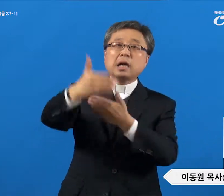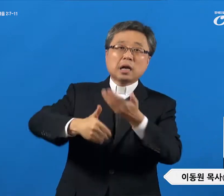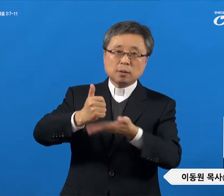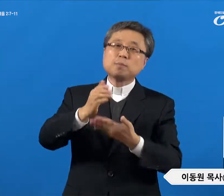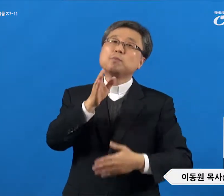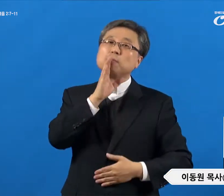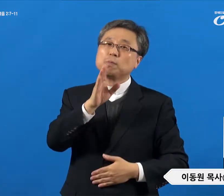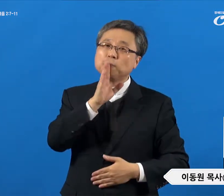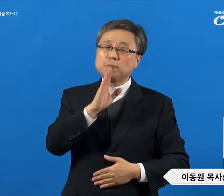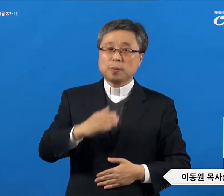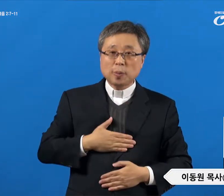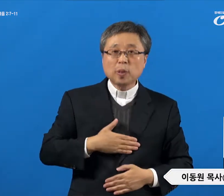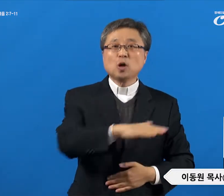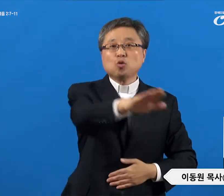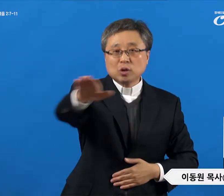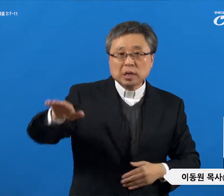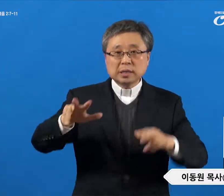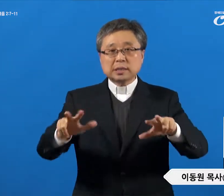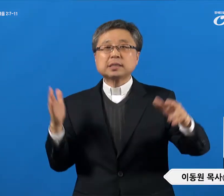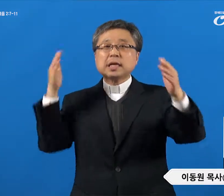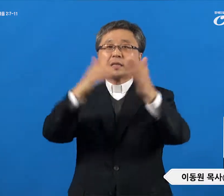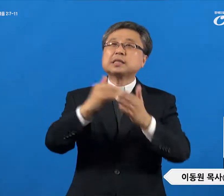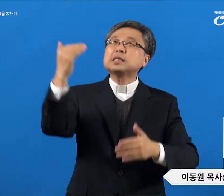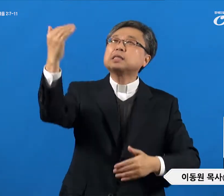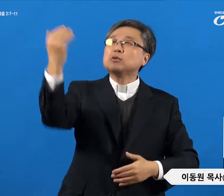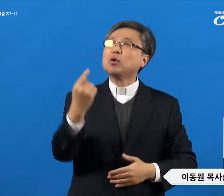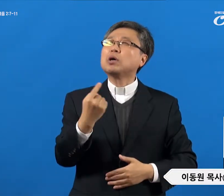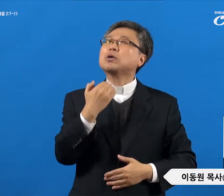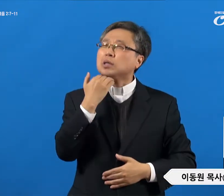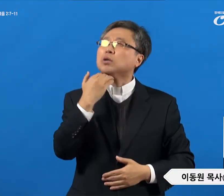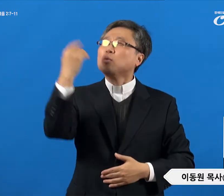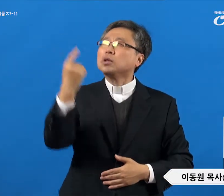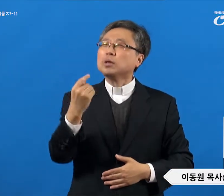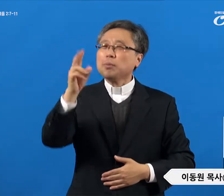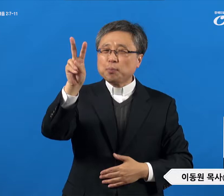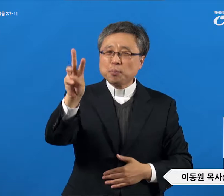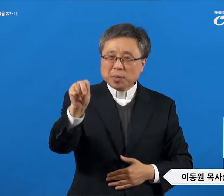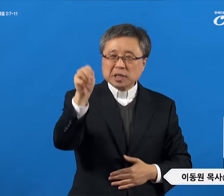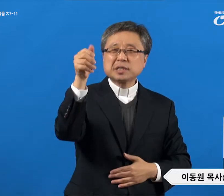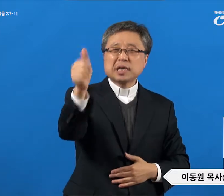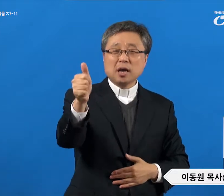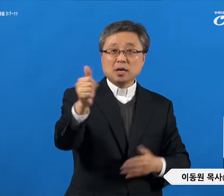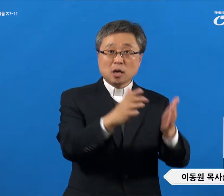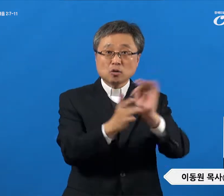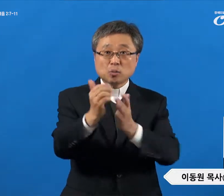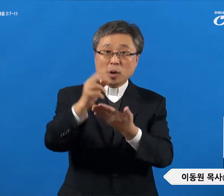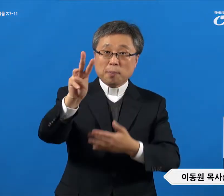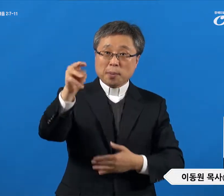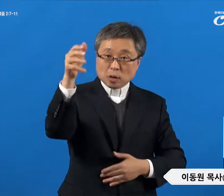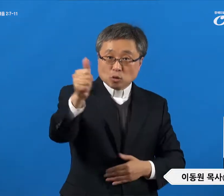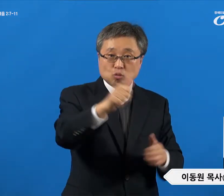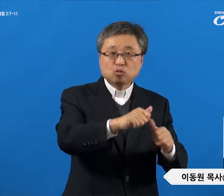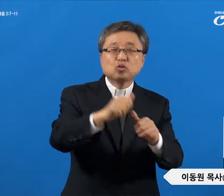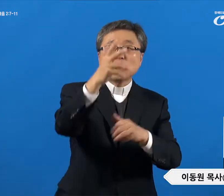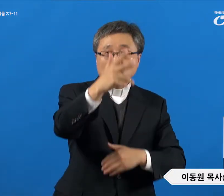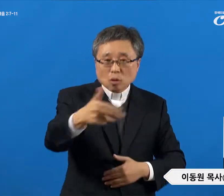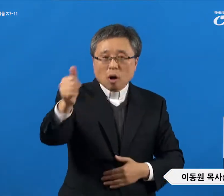아니야, 우리가 지금까지 기다려왔던 바로 그 메시아야. 예수님을 메시아로, 구세주로 비로소